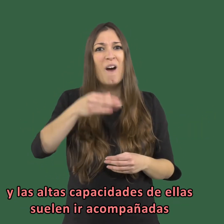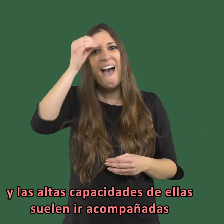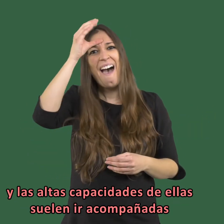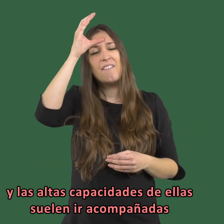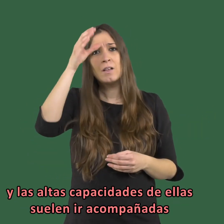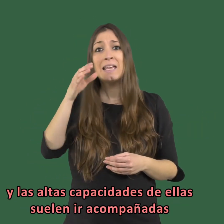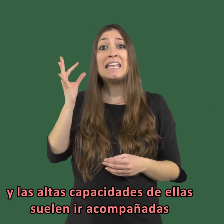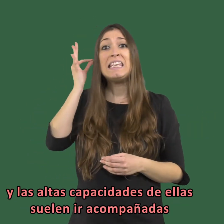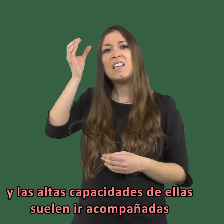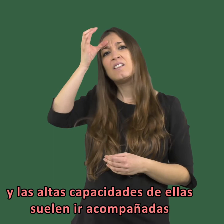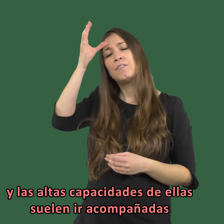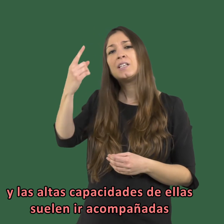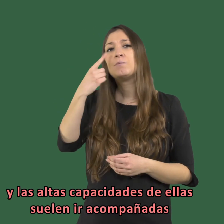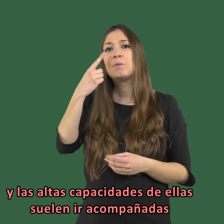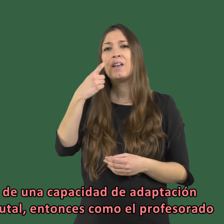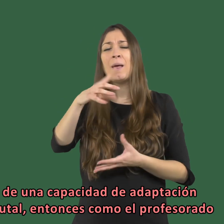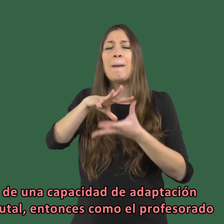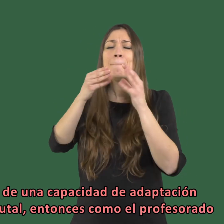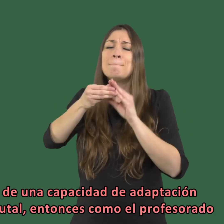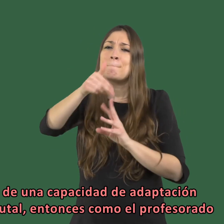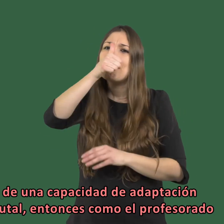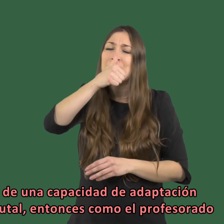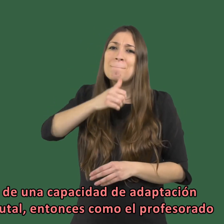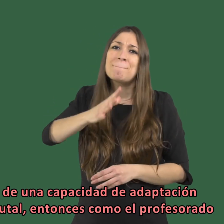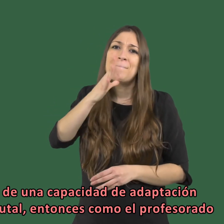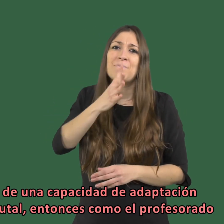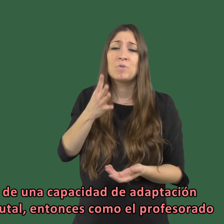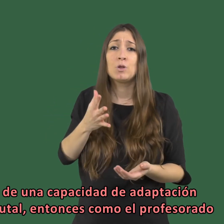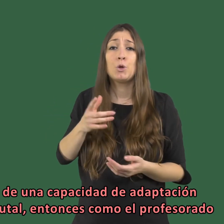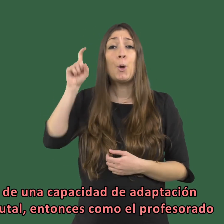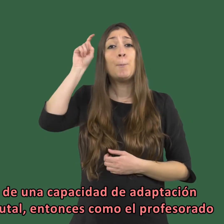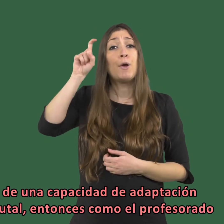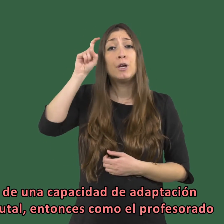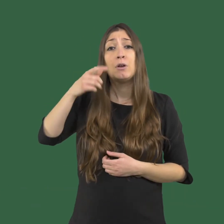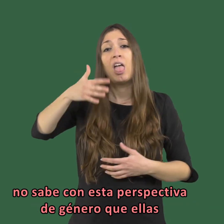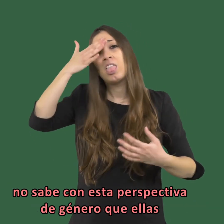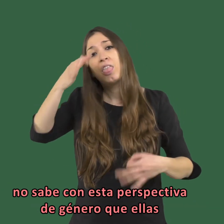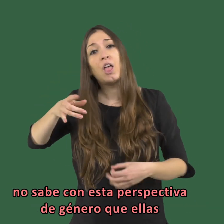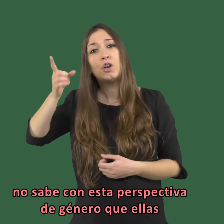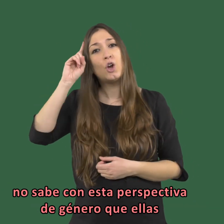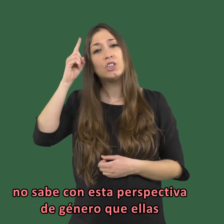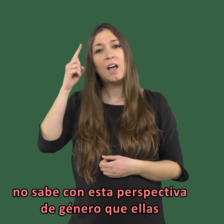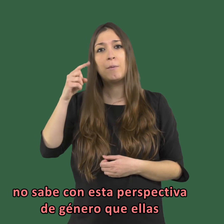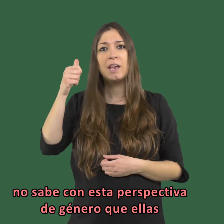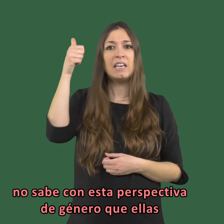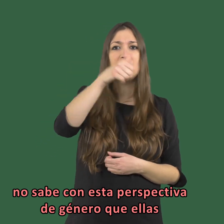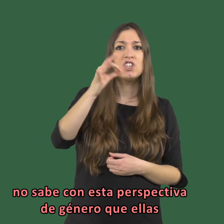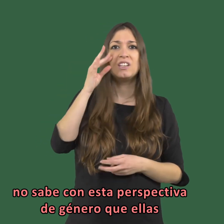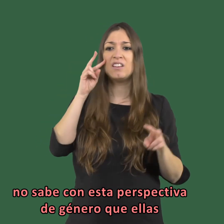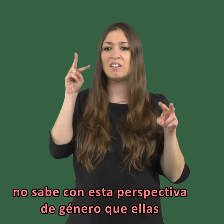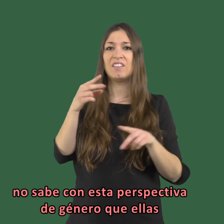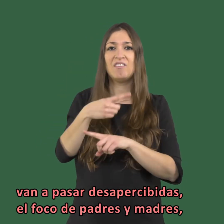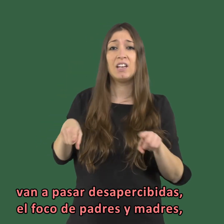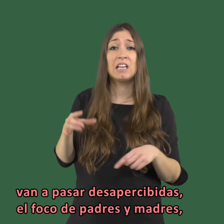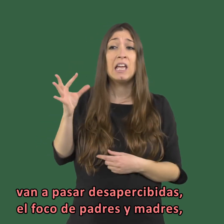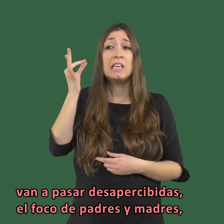altas capacidades de ellas suelen ir acompañadas de una capacidad de adaptación brutal. Entonces, como el profesorado no sabe con perspectiva de género que ellas van a